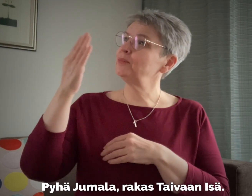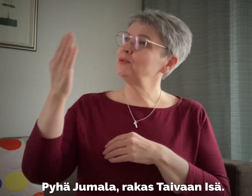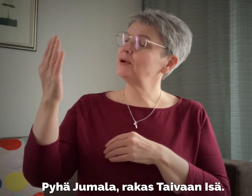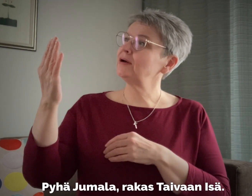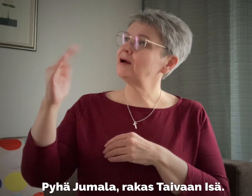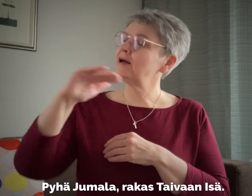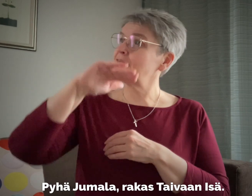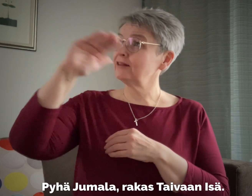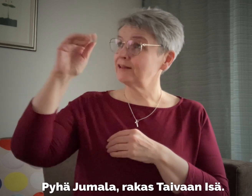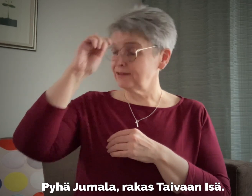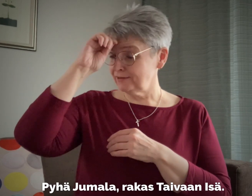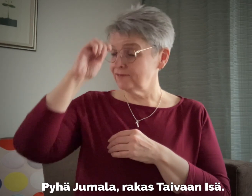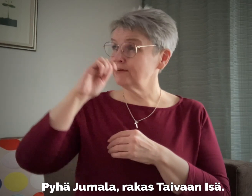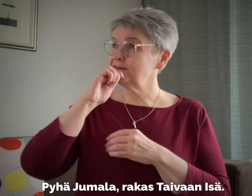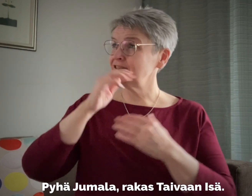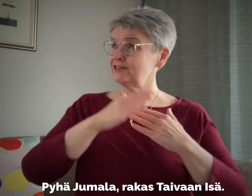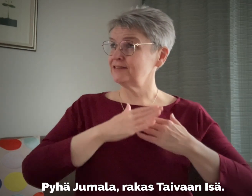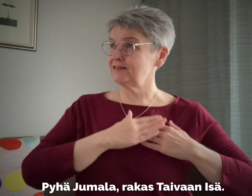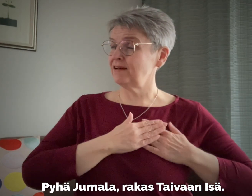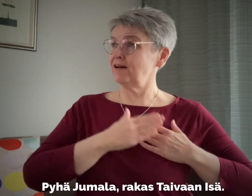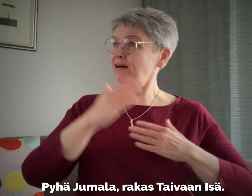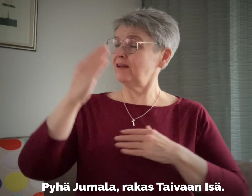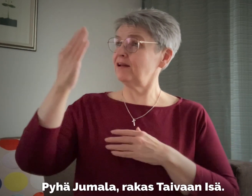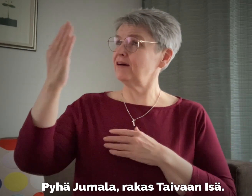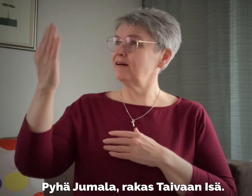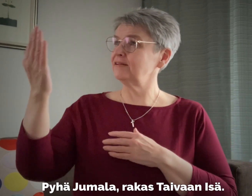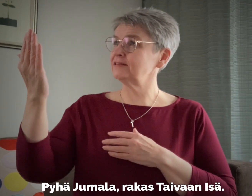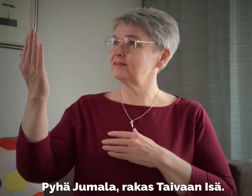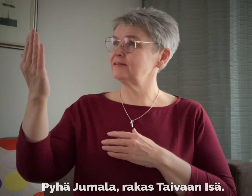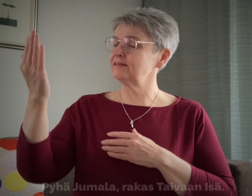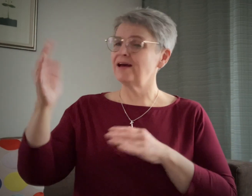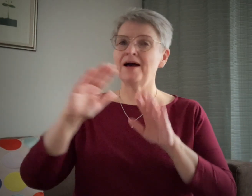Pyhä Jumala, rakas taivaan Isä.